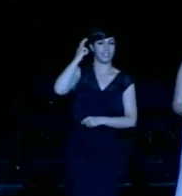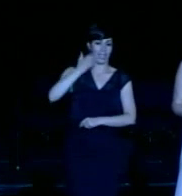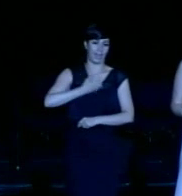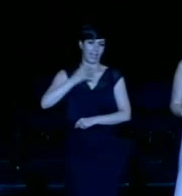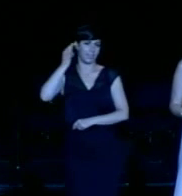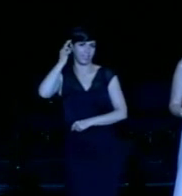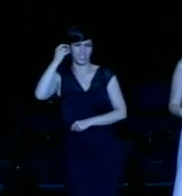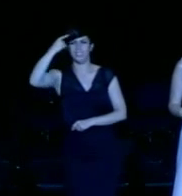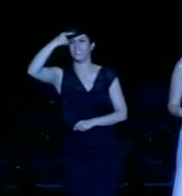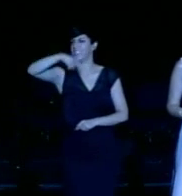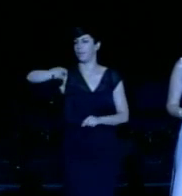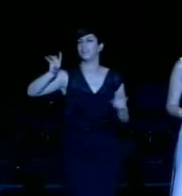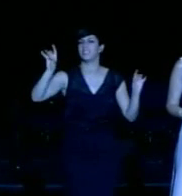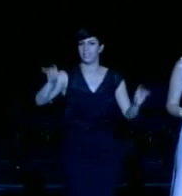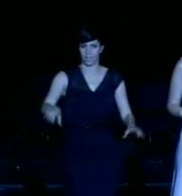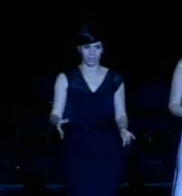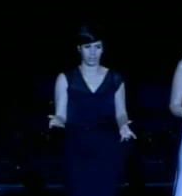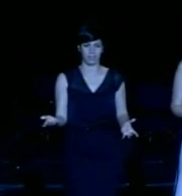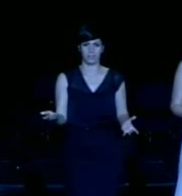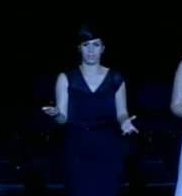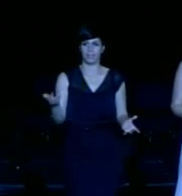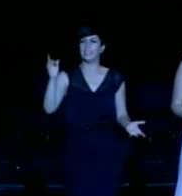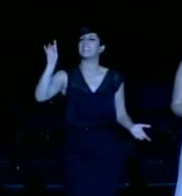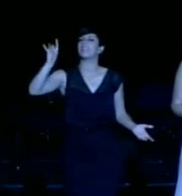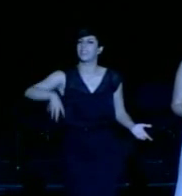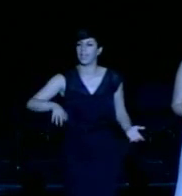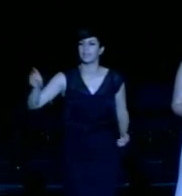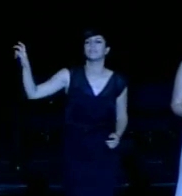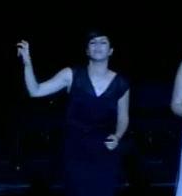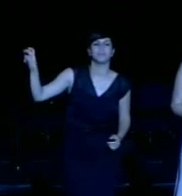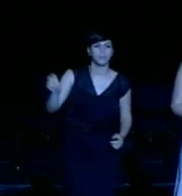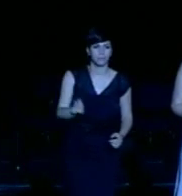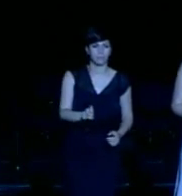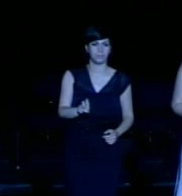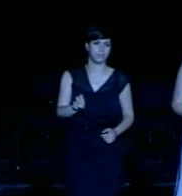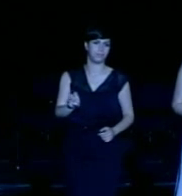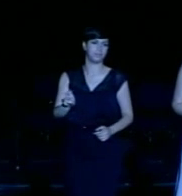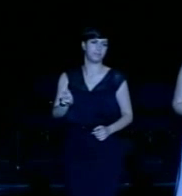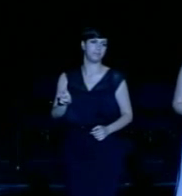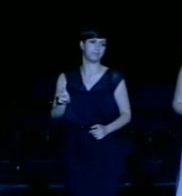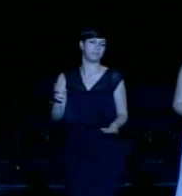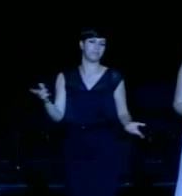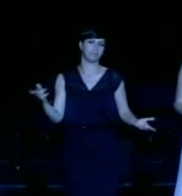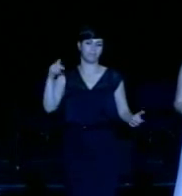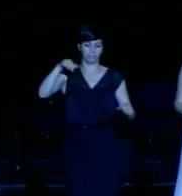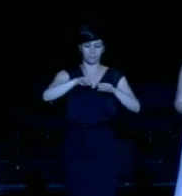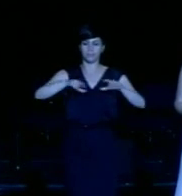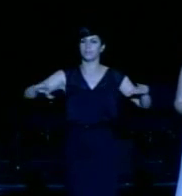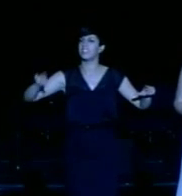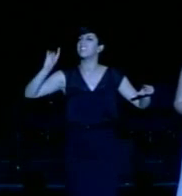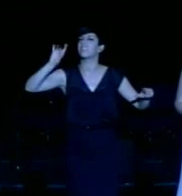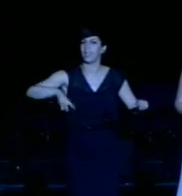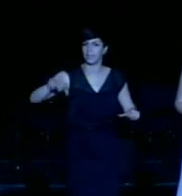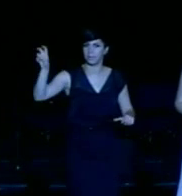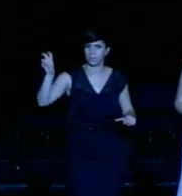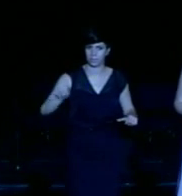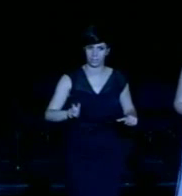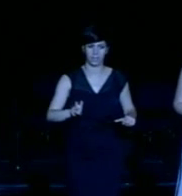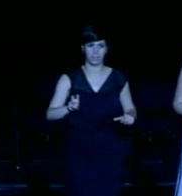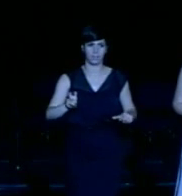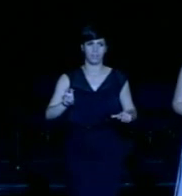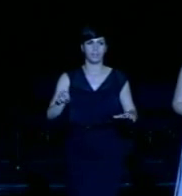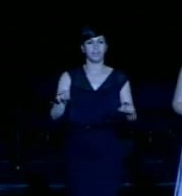yo creo que ya saben perfectamente quién van a llegar en estos momentos al escenario, qué hacen